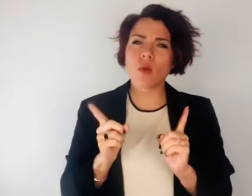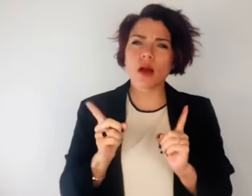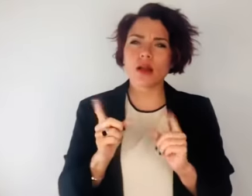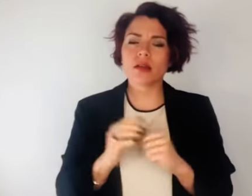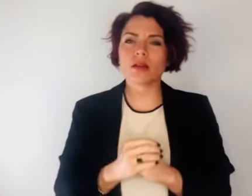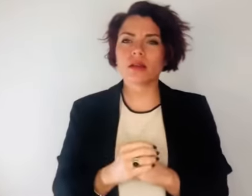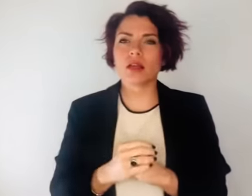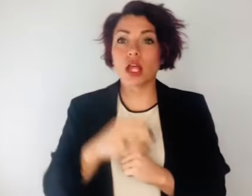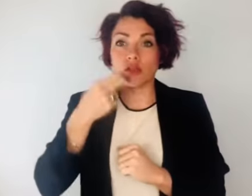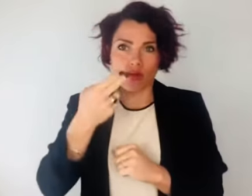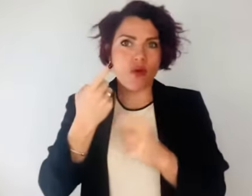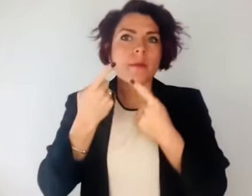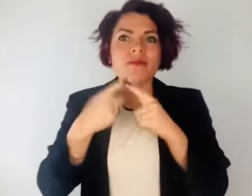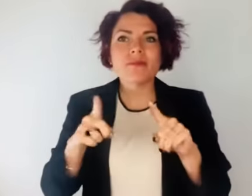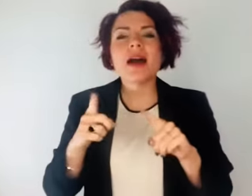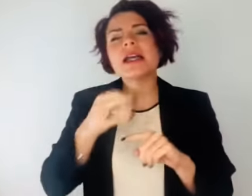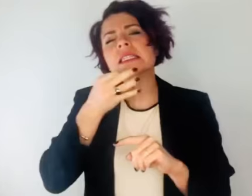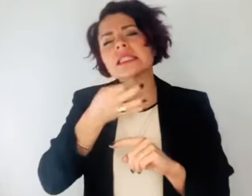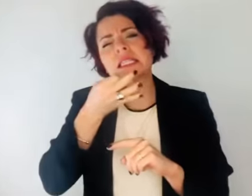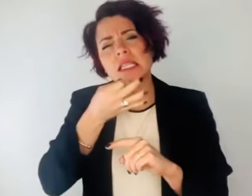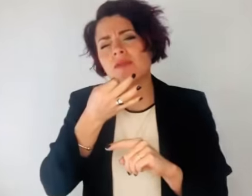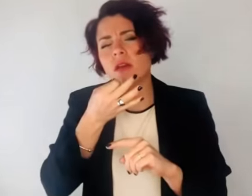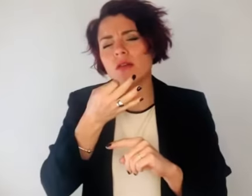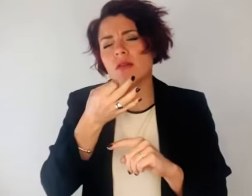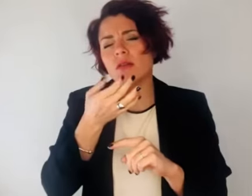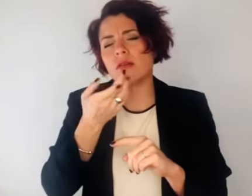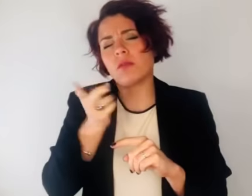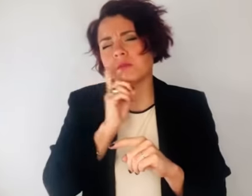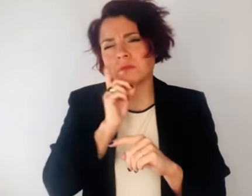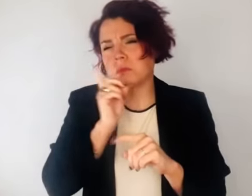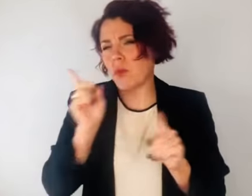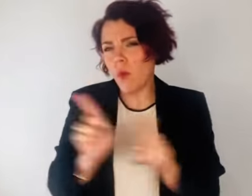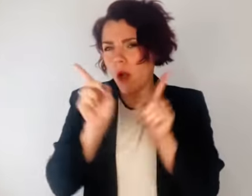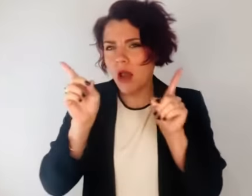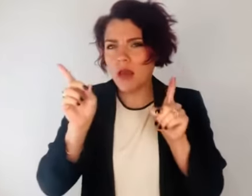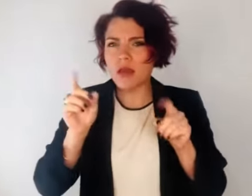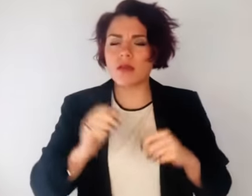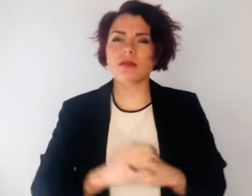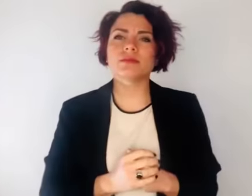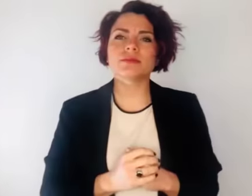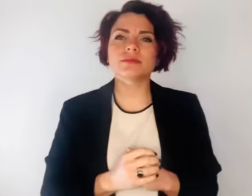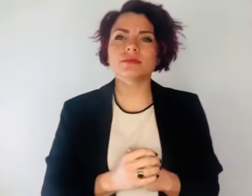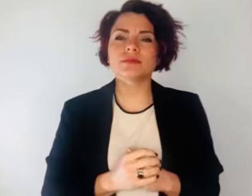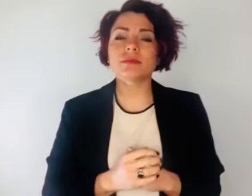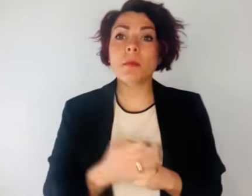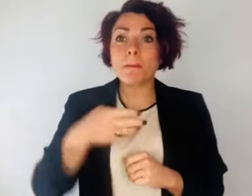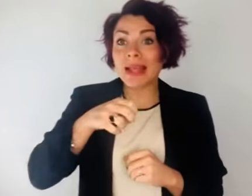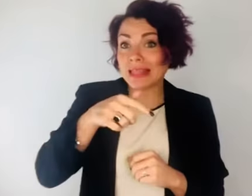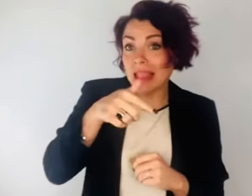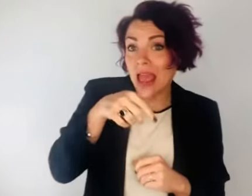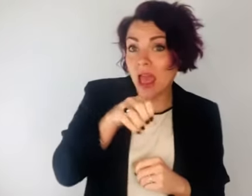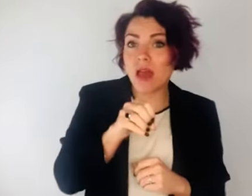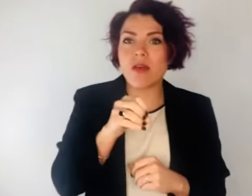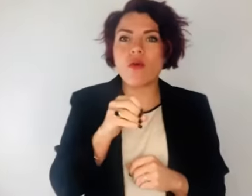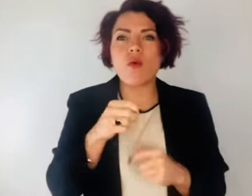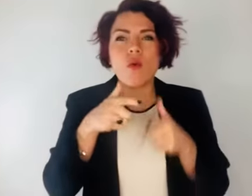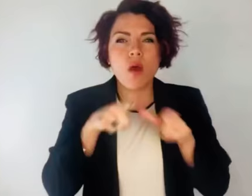i nomi sono diversi ma il significato che l'evangelista volgare è identico matteo in ebraico